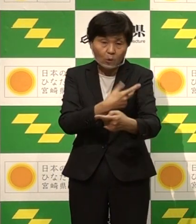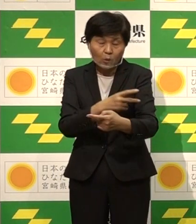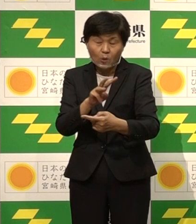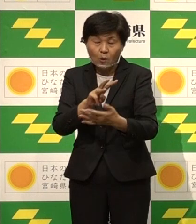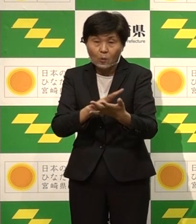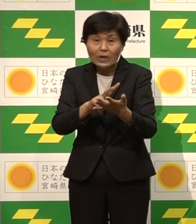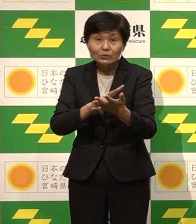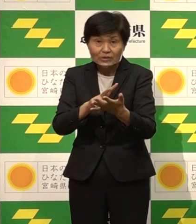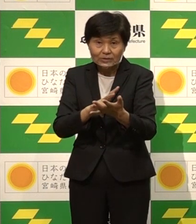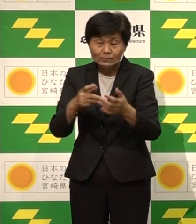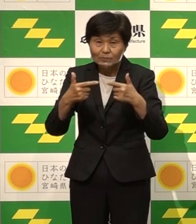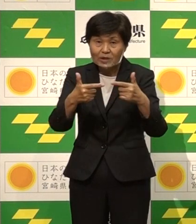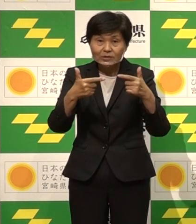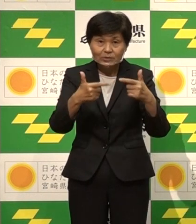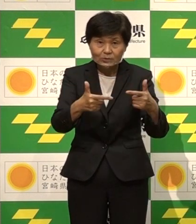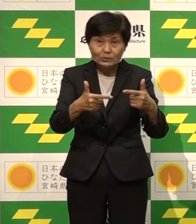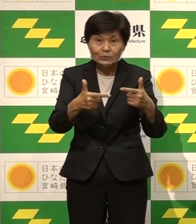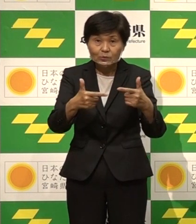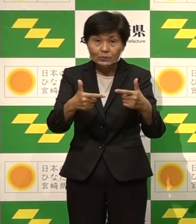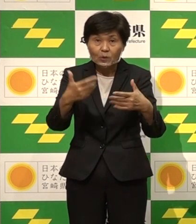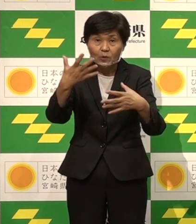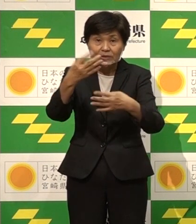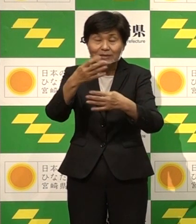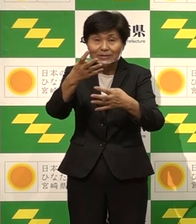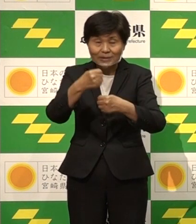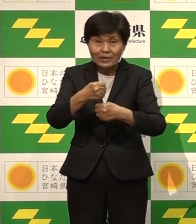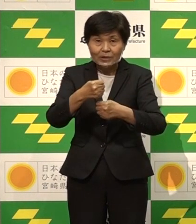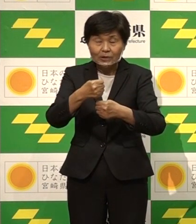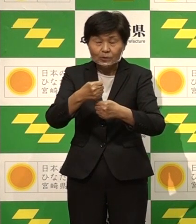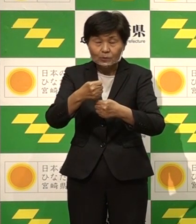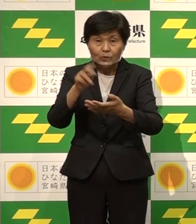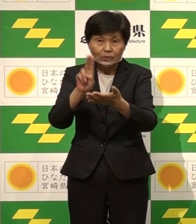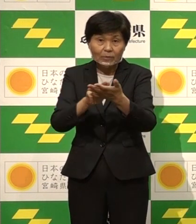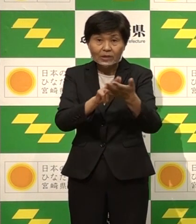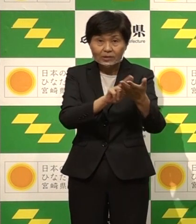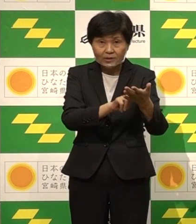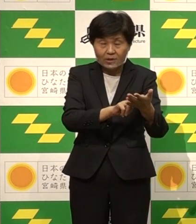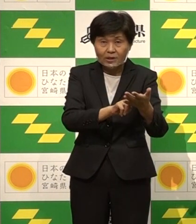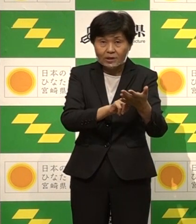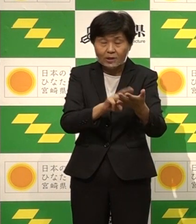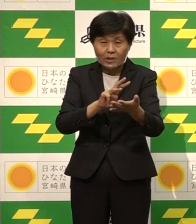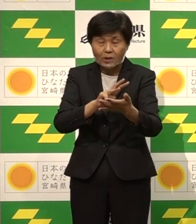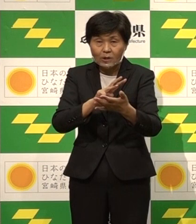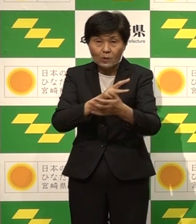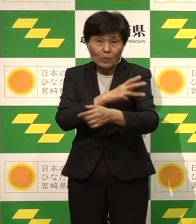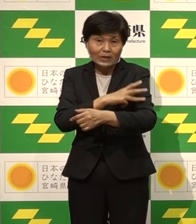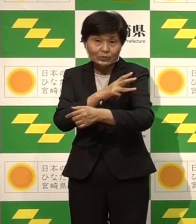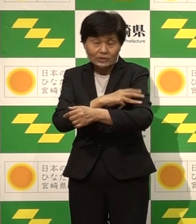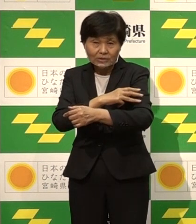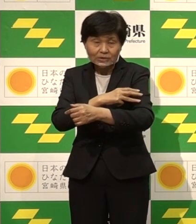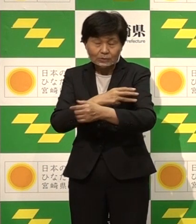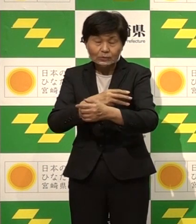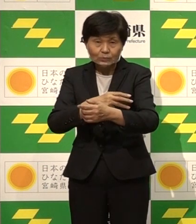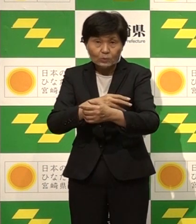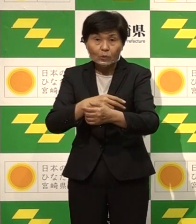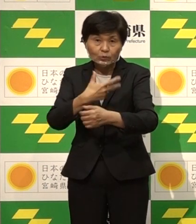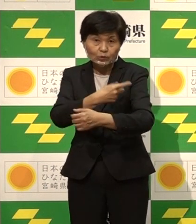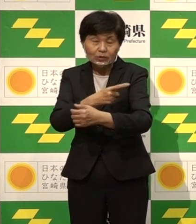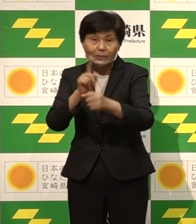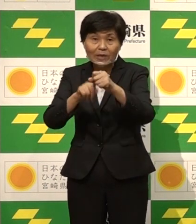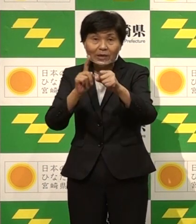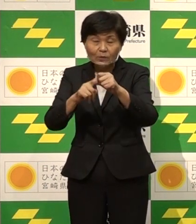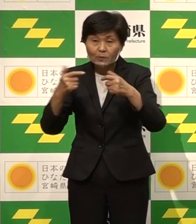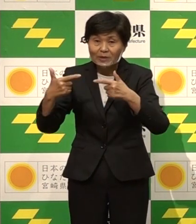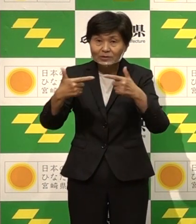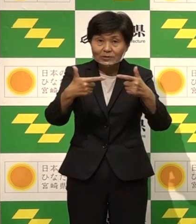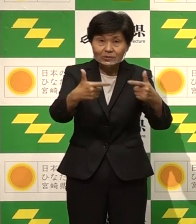日程で、ワクチンバスを派遣することによって、小児のワクチン接種のサポート体制も